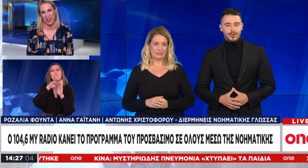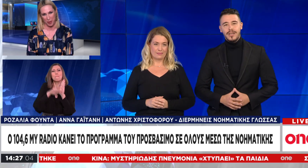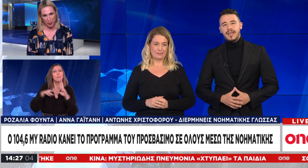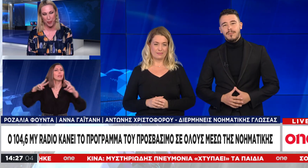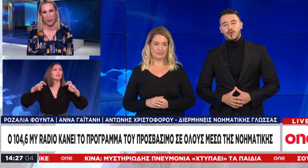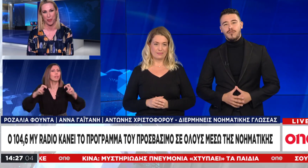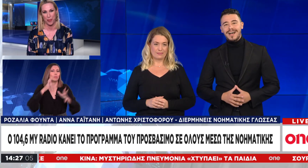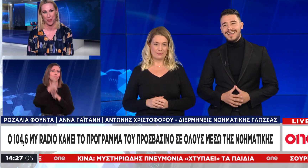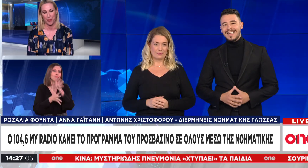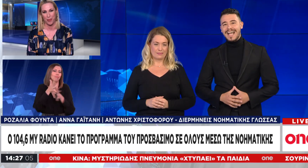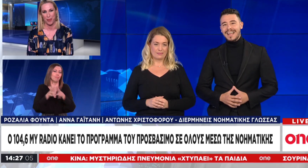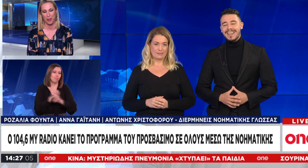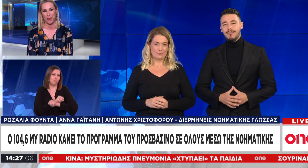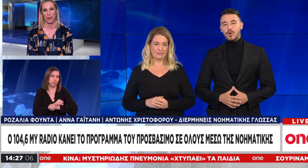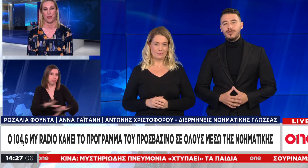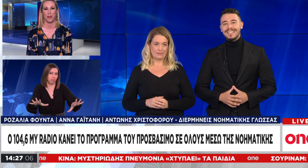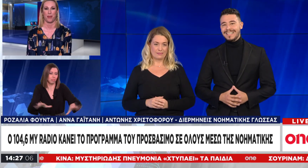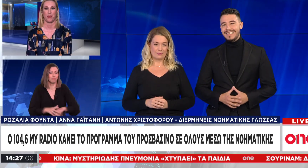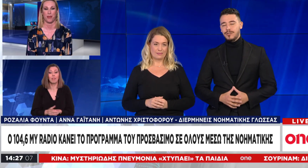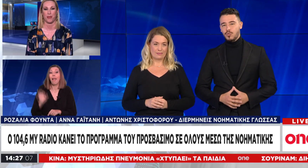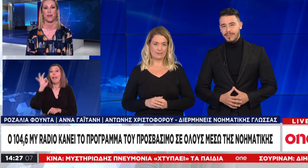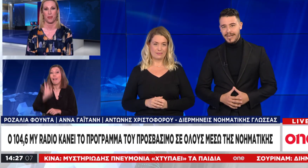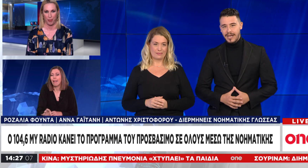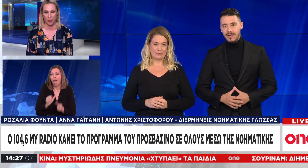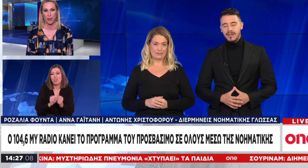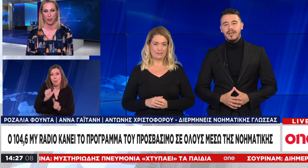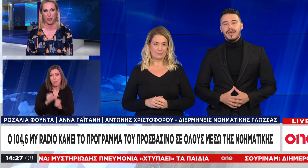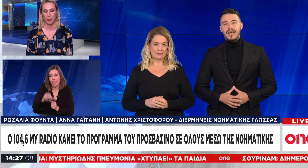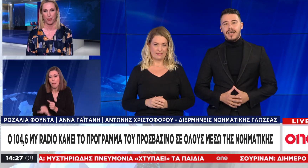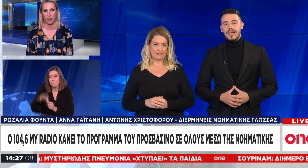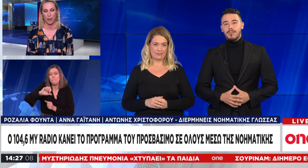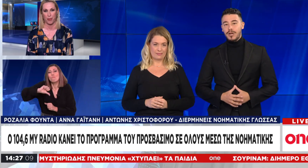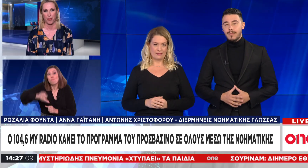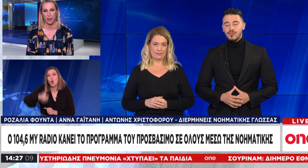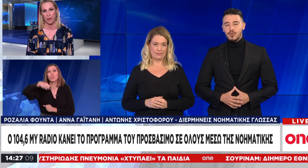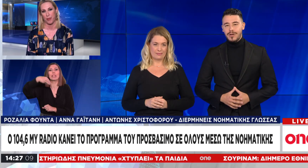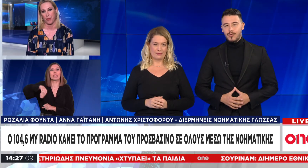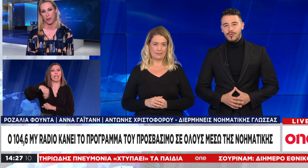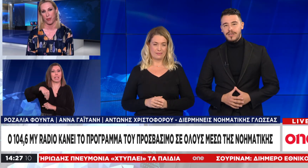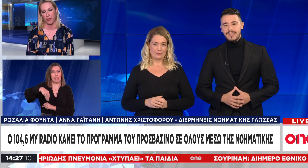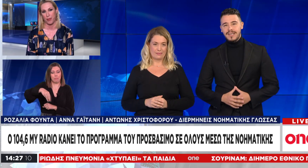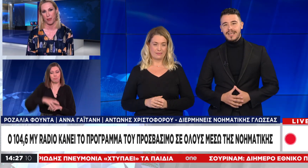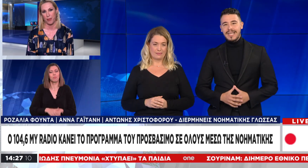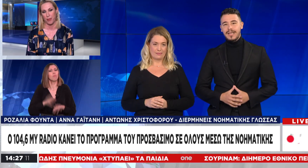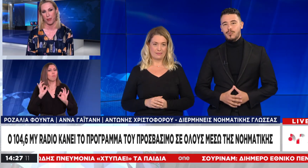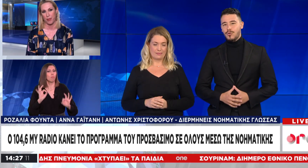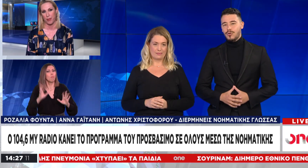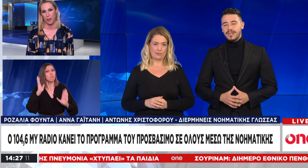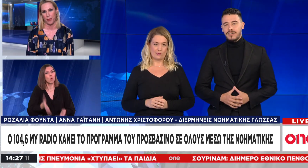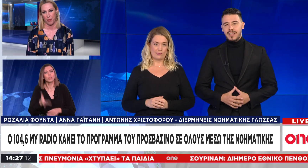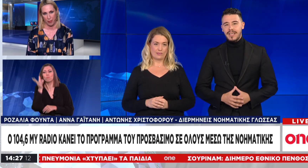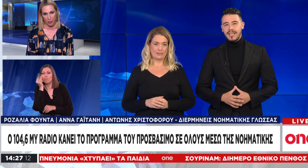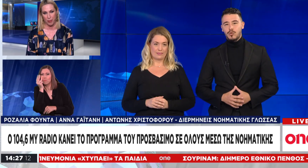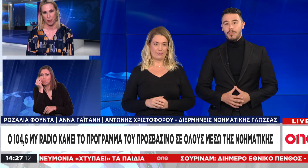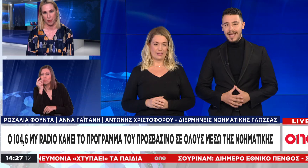loud προβάλλεται κάθε πτη τρίτη του μήνα ε μπορεί κάποιος να το παρακολουθήσει είτε από την